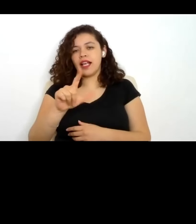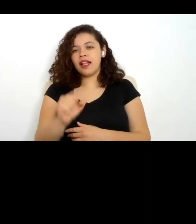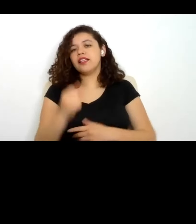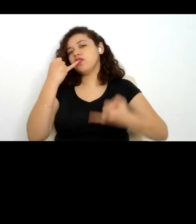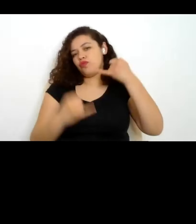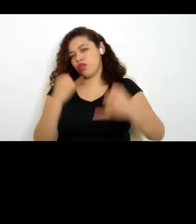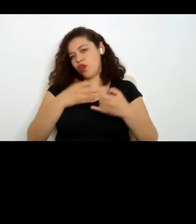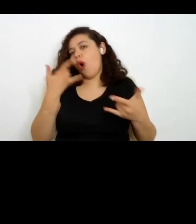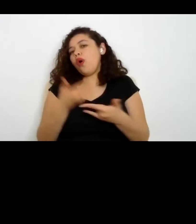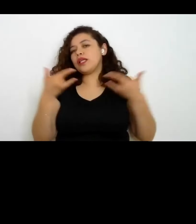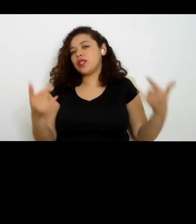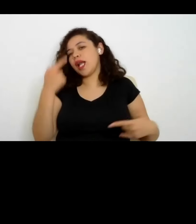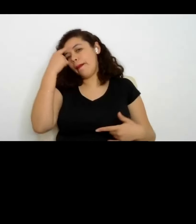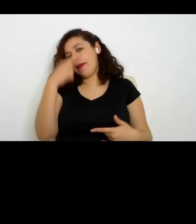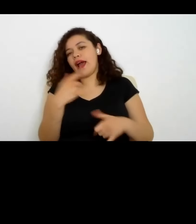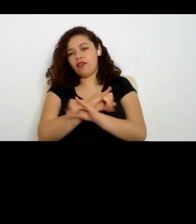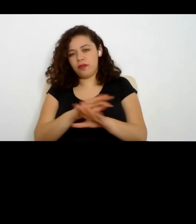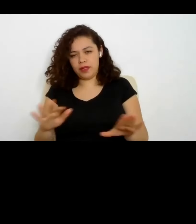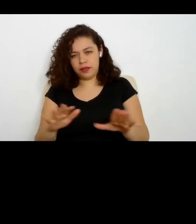de la información. Y bueno,